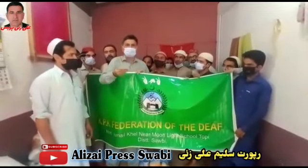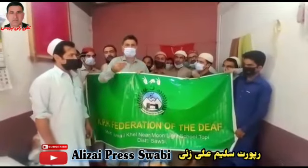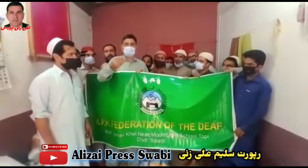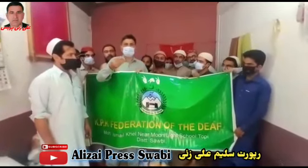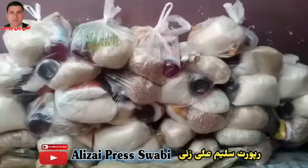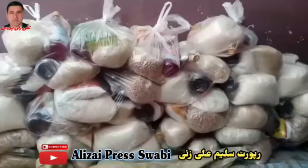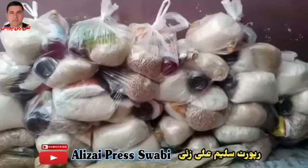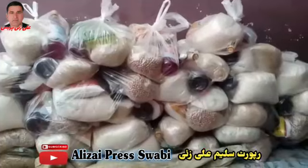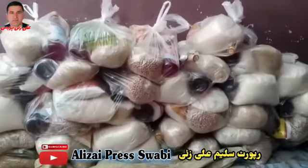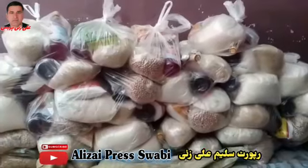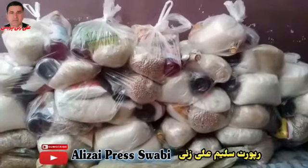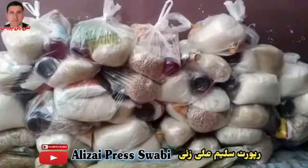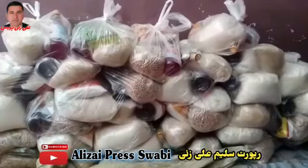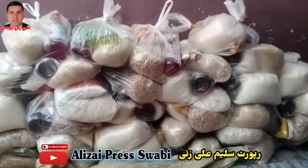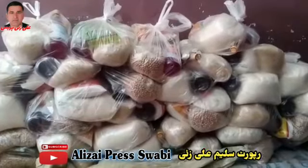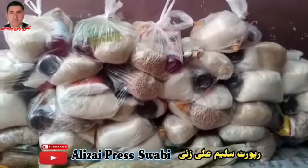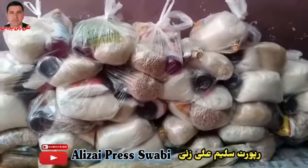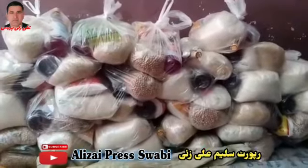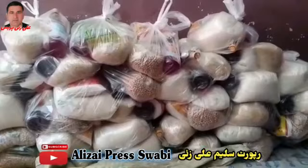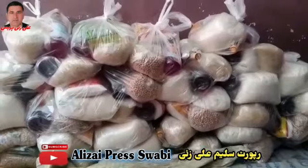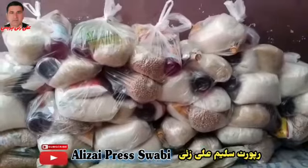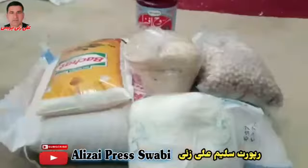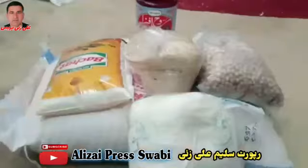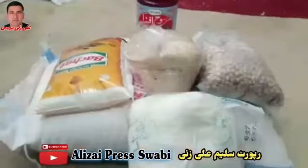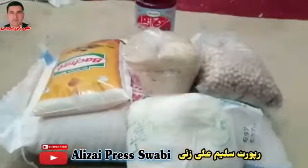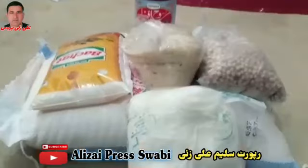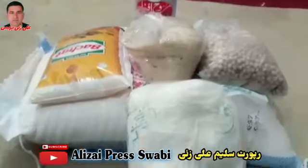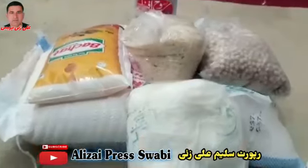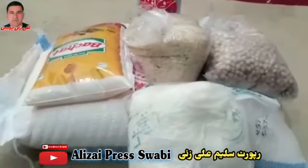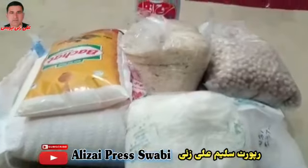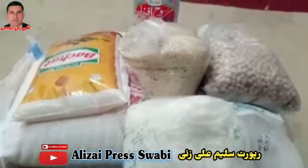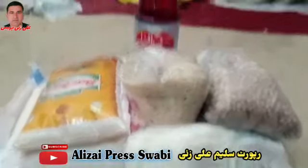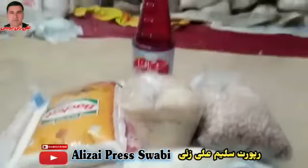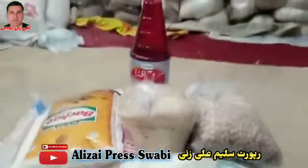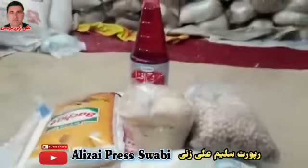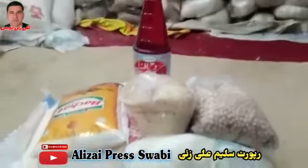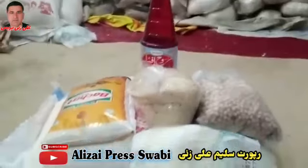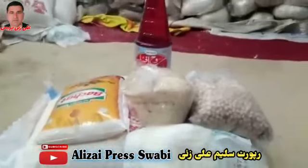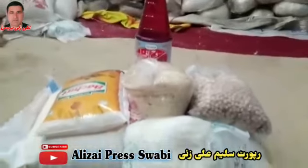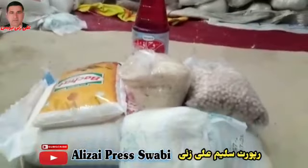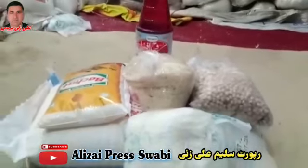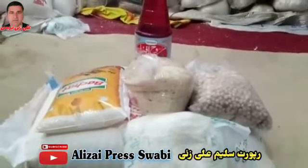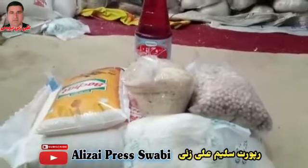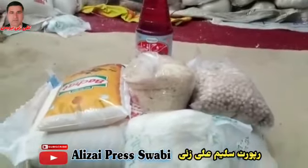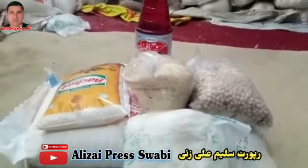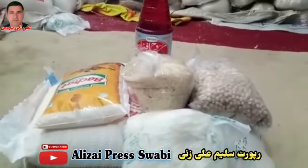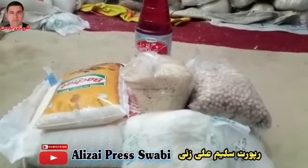چې دا مزوران هم دي لکه کراړو هم دي ړندو هم دي پکې بله، نو ډېر غریبانان دي، چاړهګان